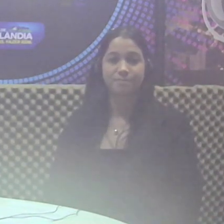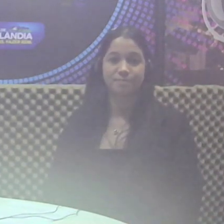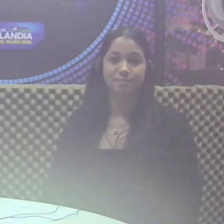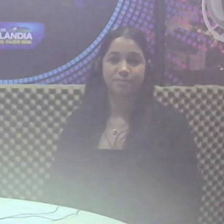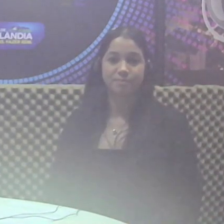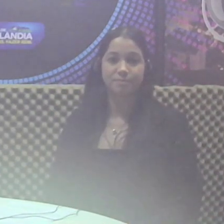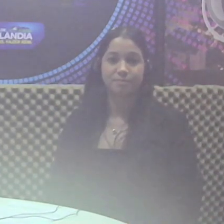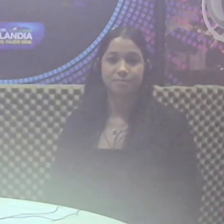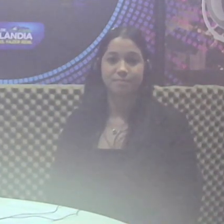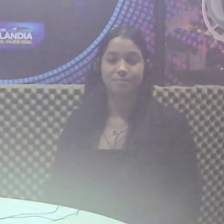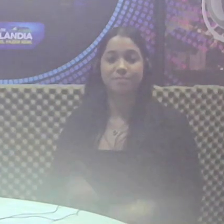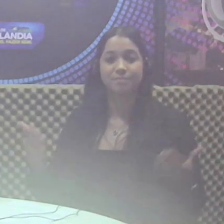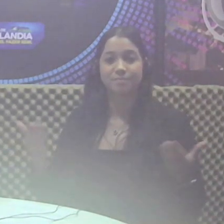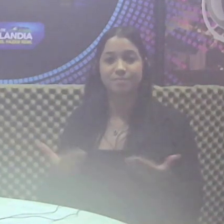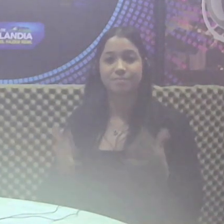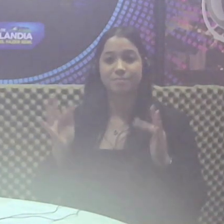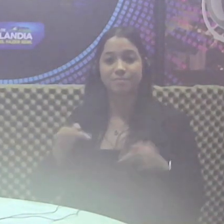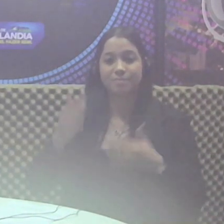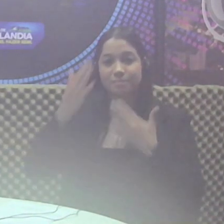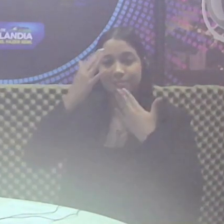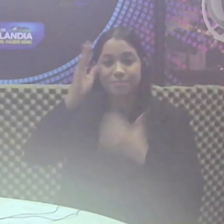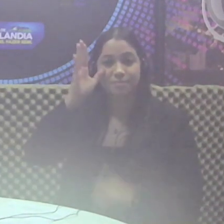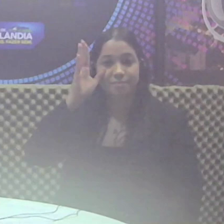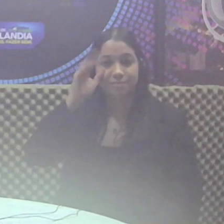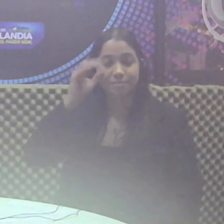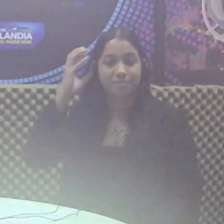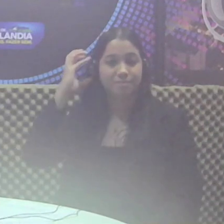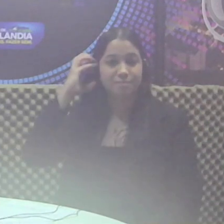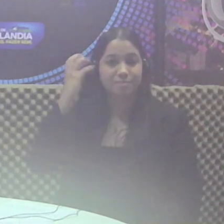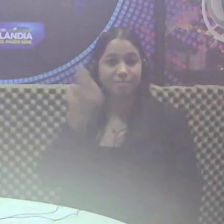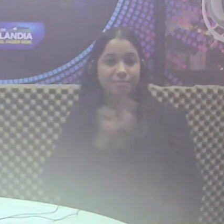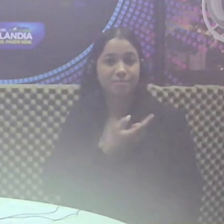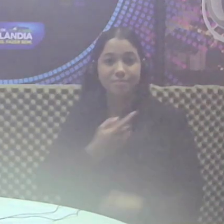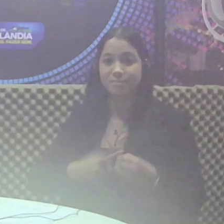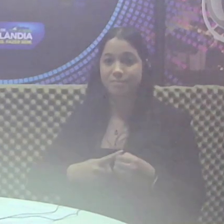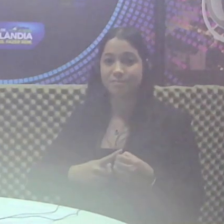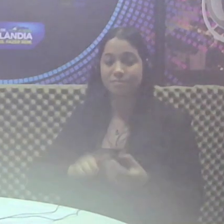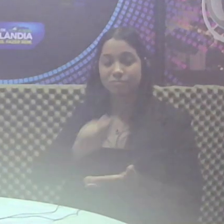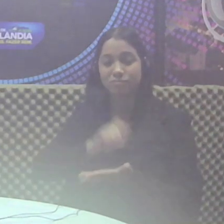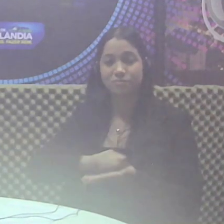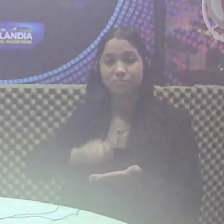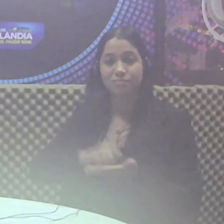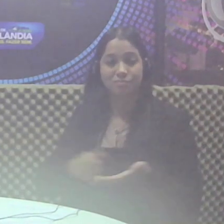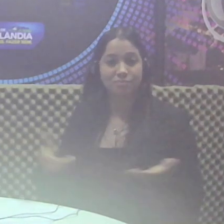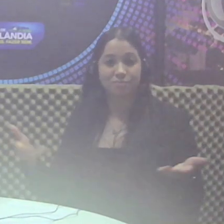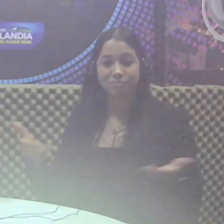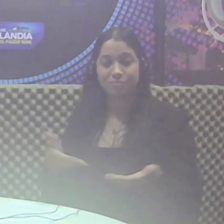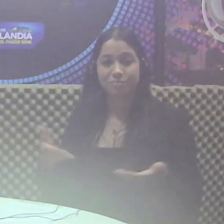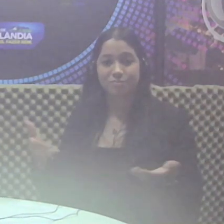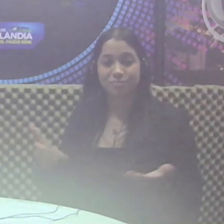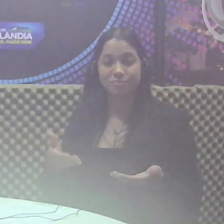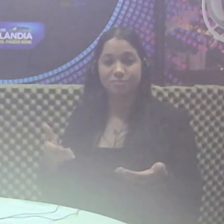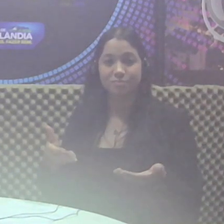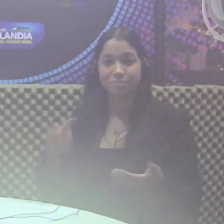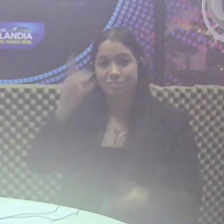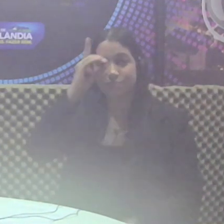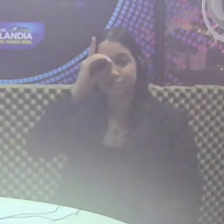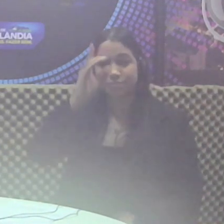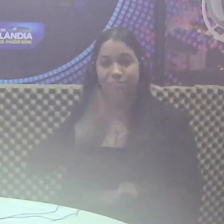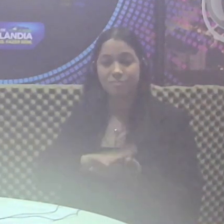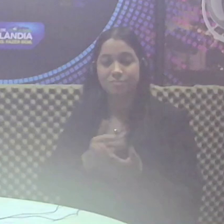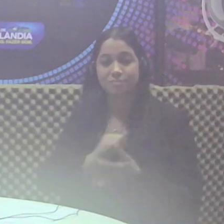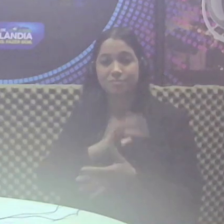notícias. A edição de hoje fica por aqui. Obrigado pela sua audiência. Rádio Nossa Cidade, jornalista responsável pela edição, Daniela